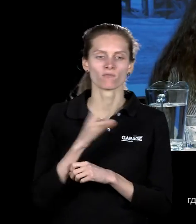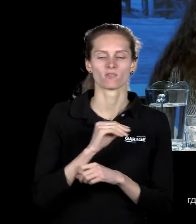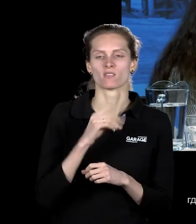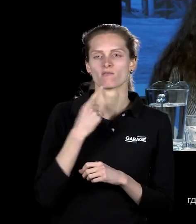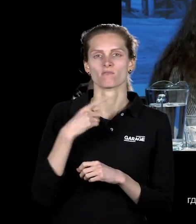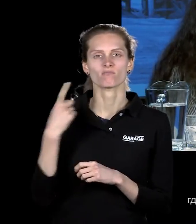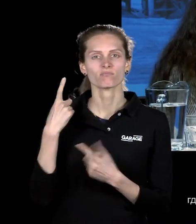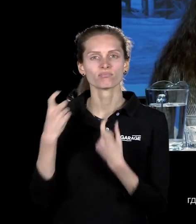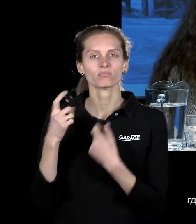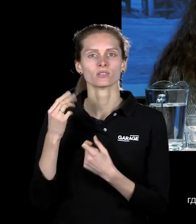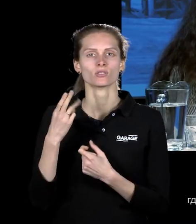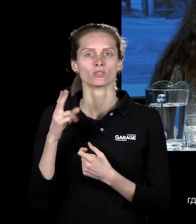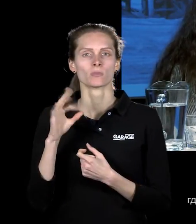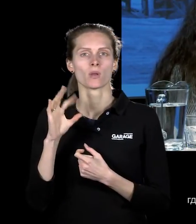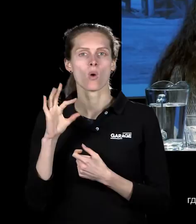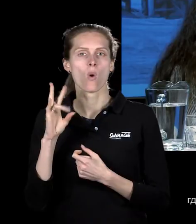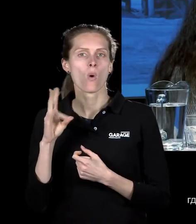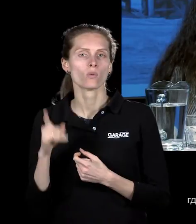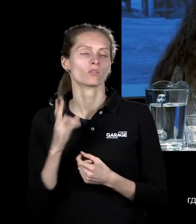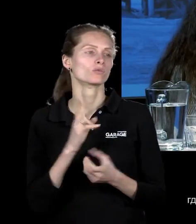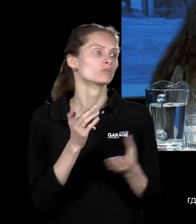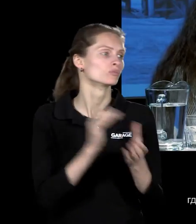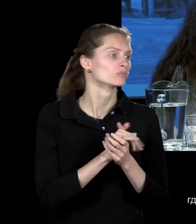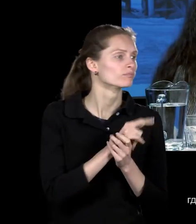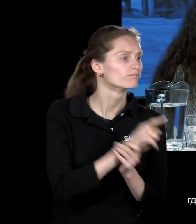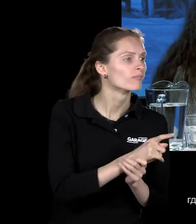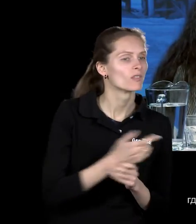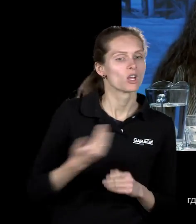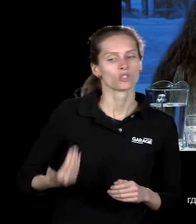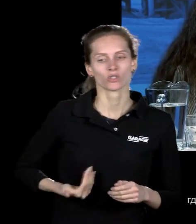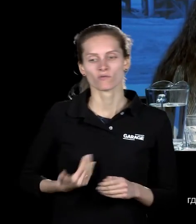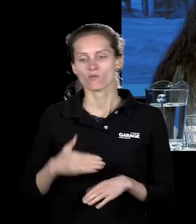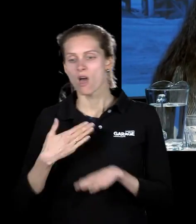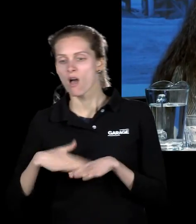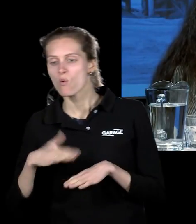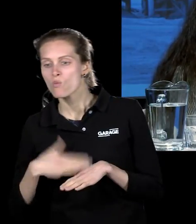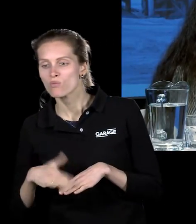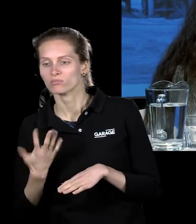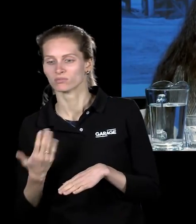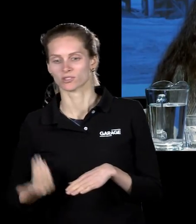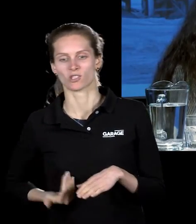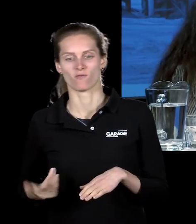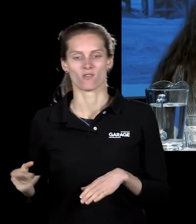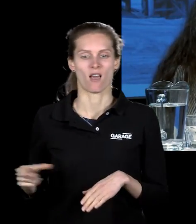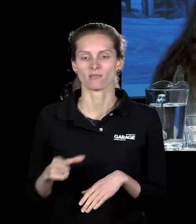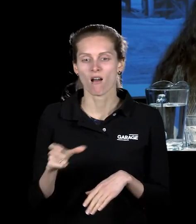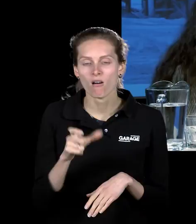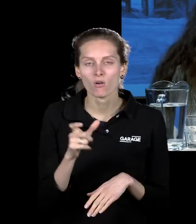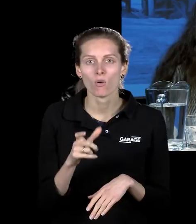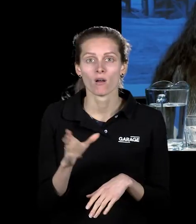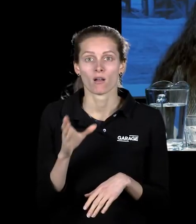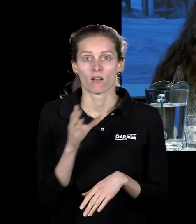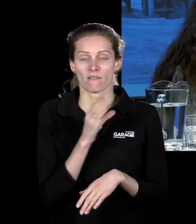они там дружат с местными, живут на дороге всю жизнь, живут при этом одержимой идеей, которая всем, кроме них,